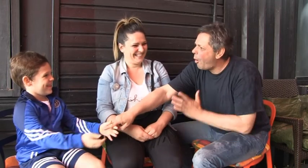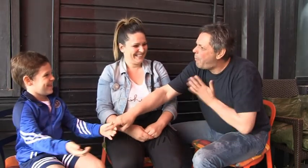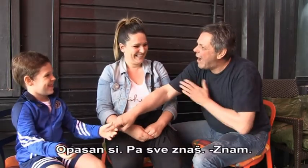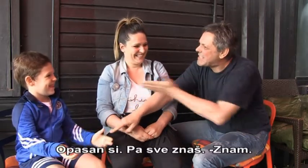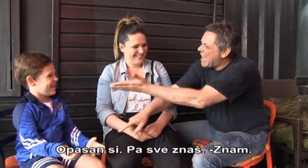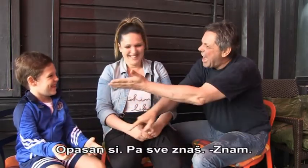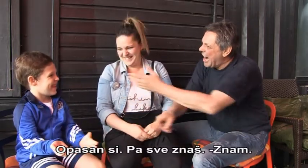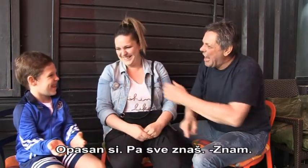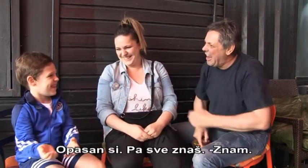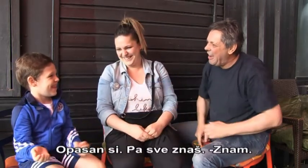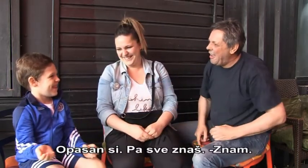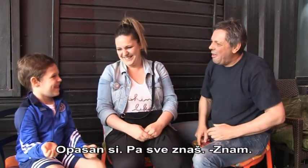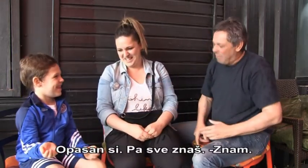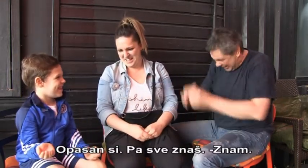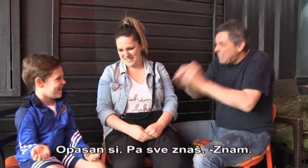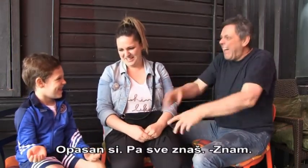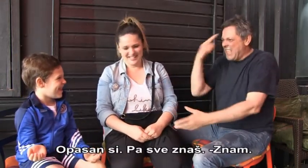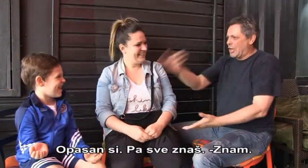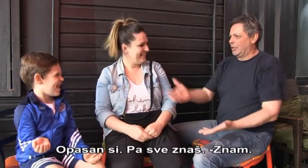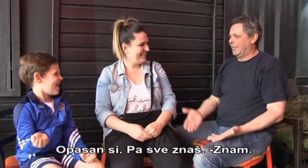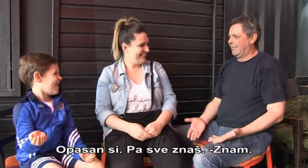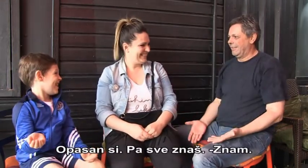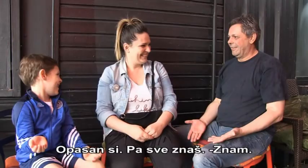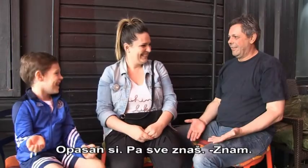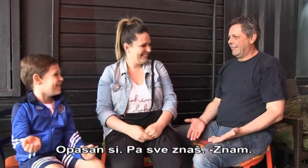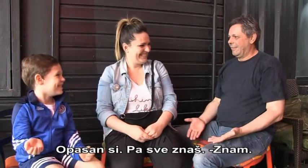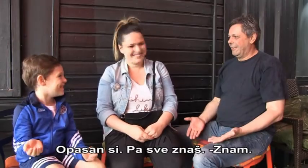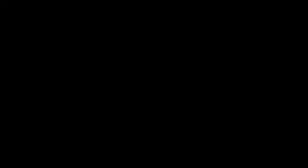Opa, san. Sve znaš.